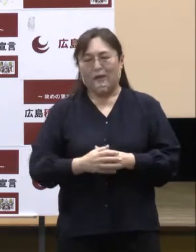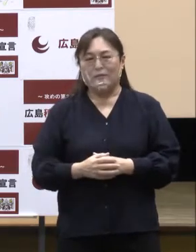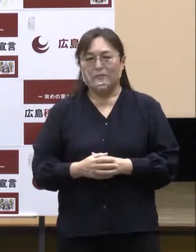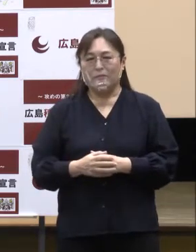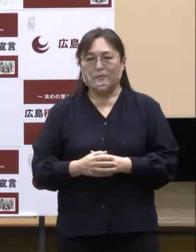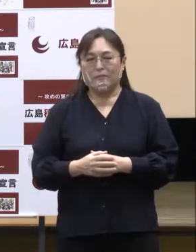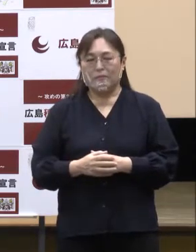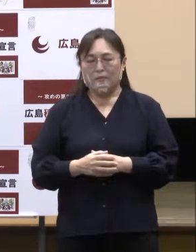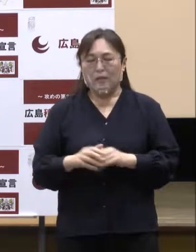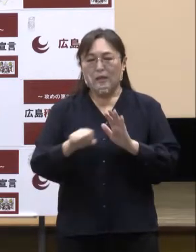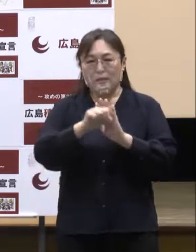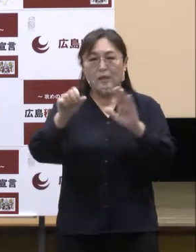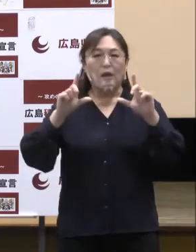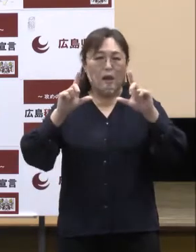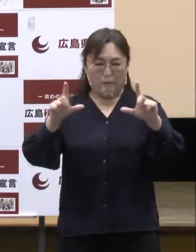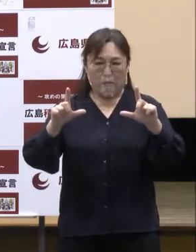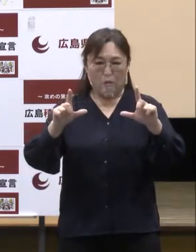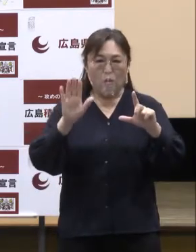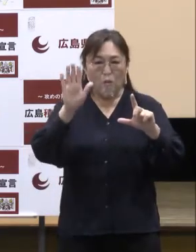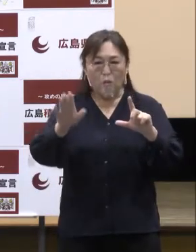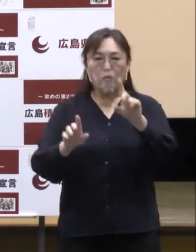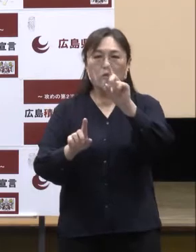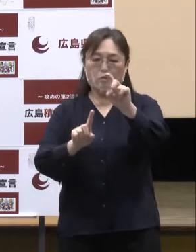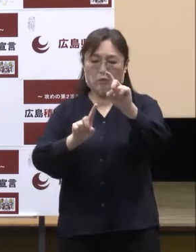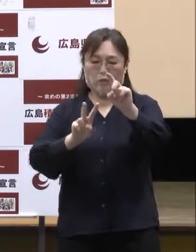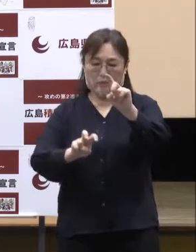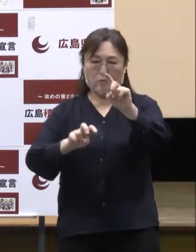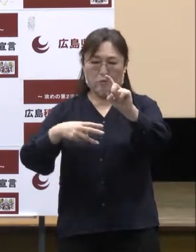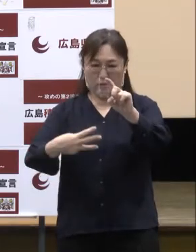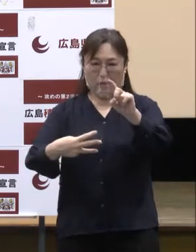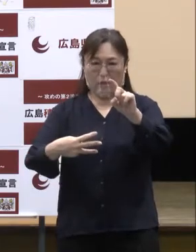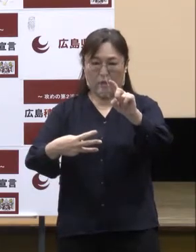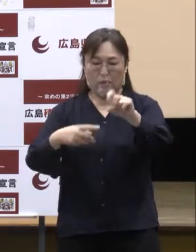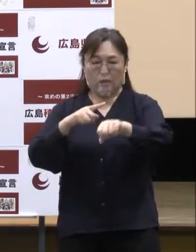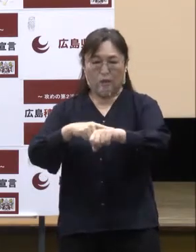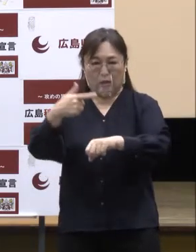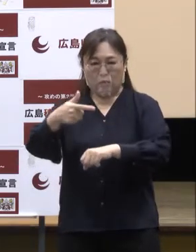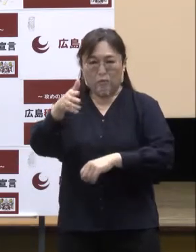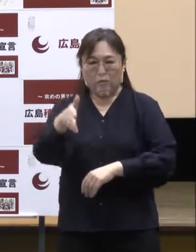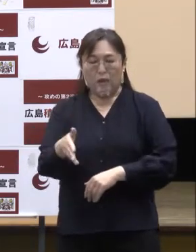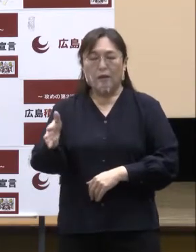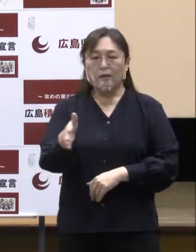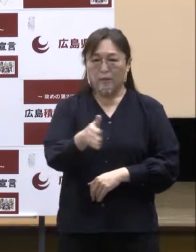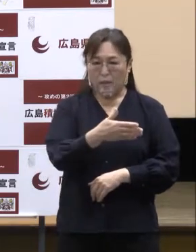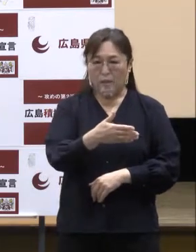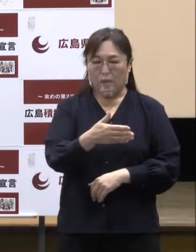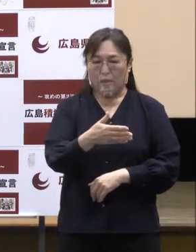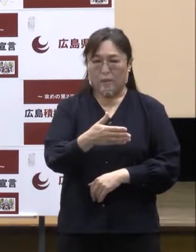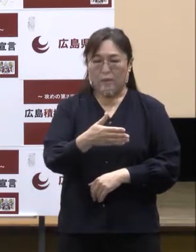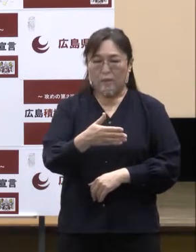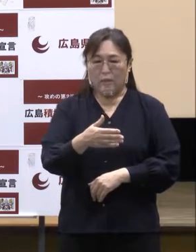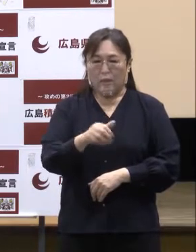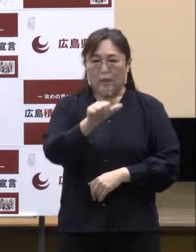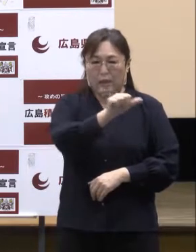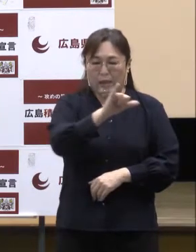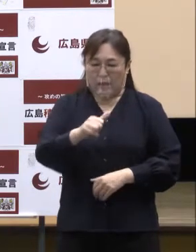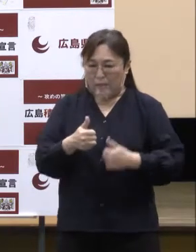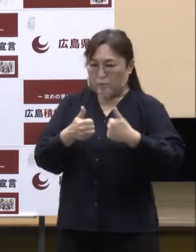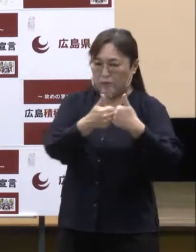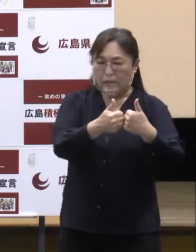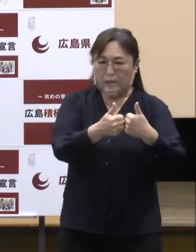しまして、10月23日、6時半から VSAI プロ野